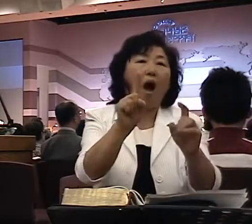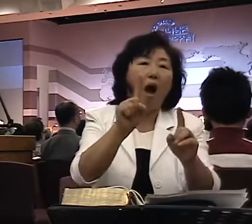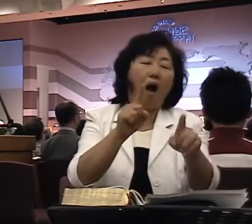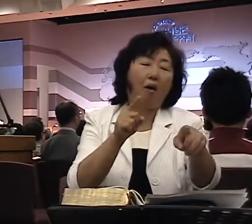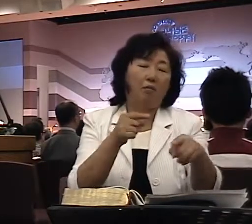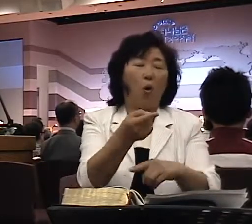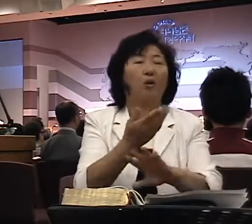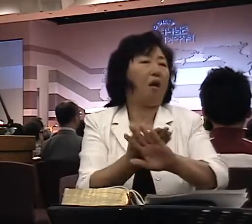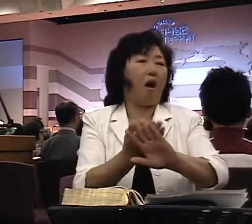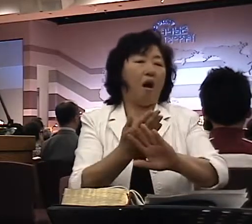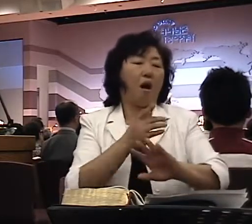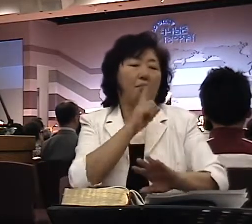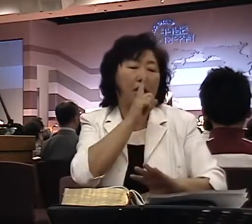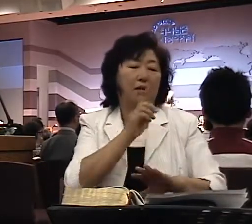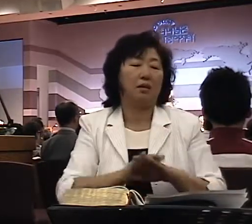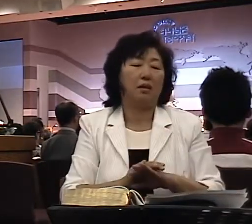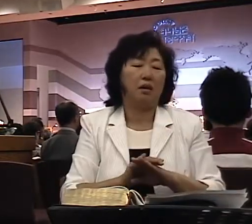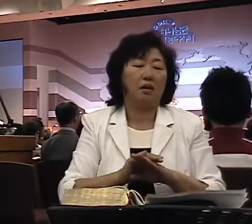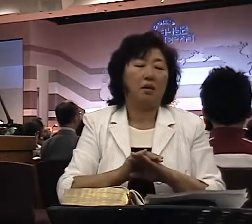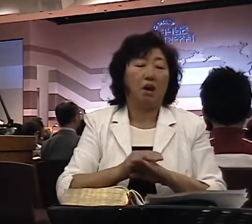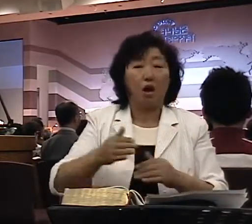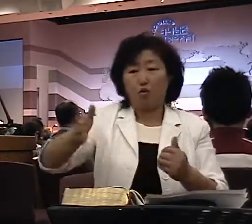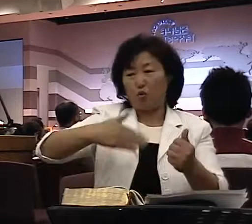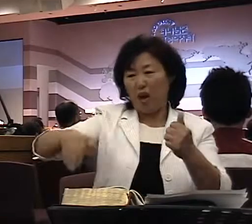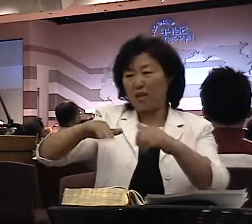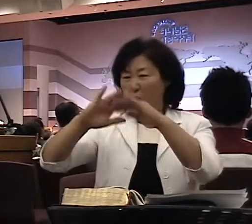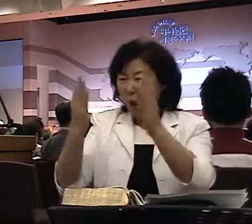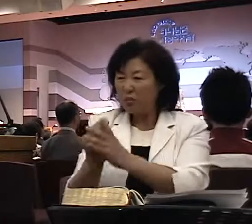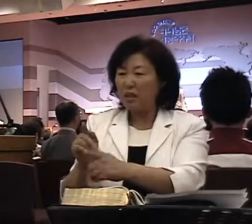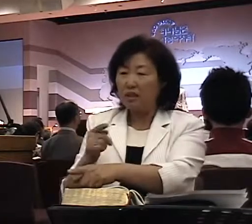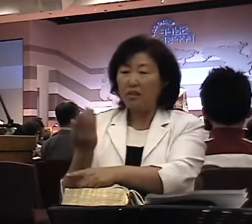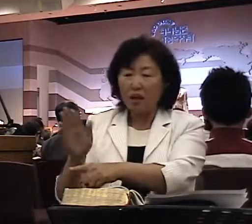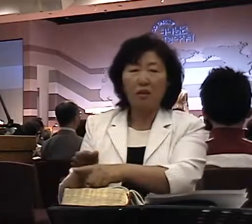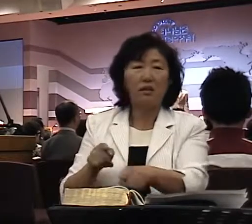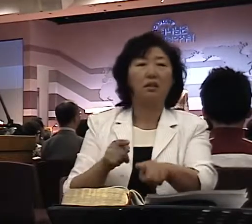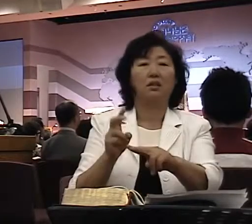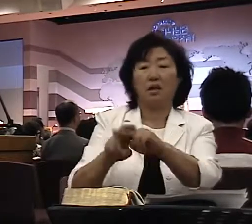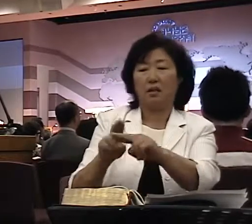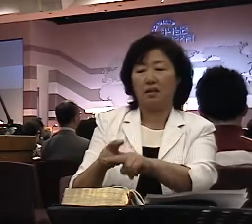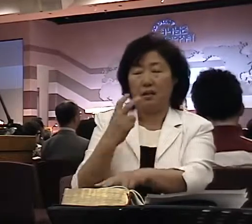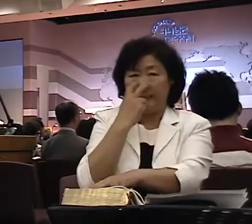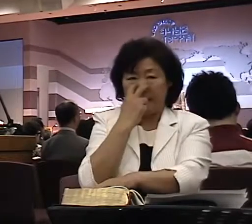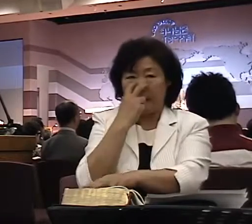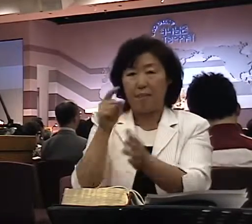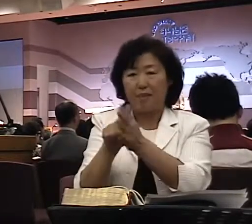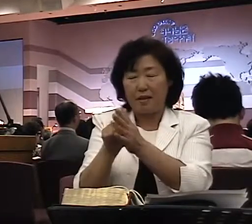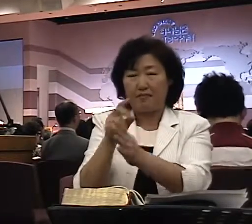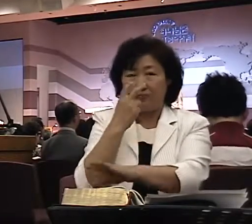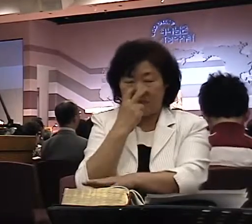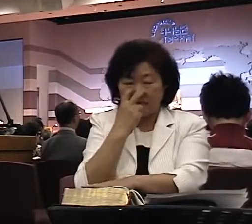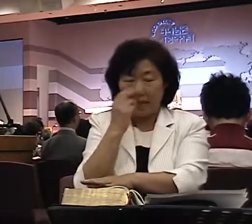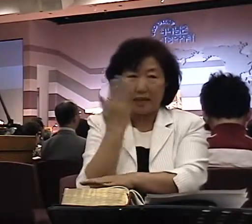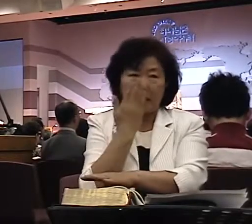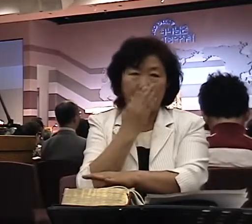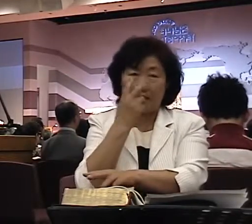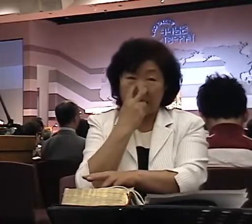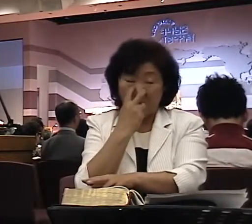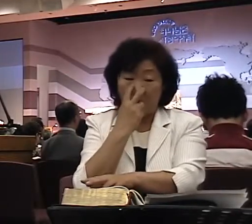너는 다르다. 그 주위가 다 그럴지라도 너는 그 자리에서 그것을 지켜라. 믿음을 지켜라. 정결함을